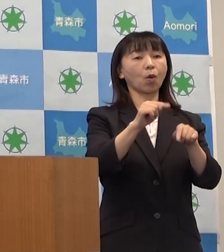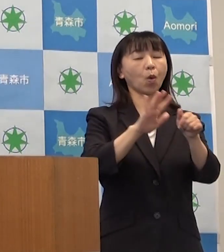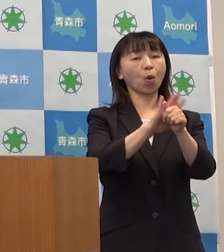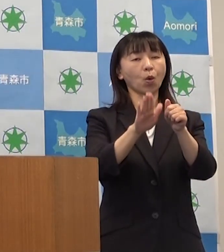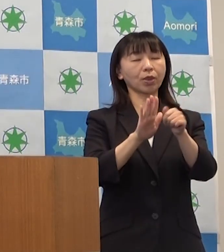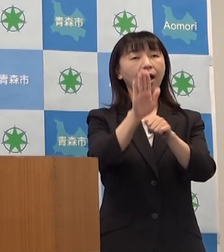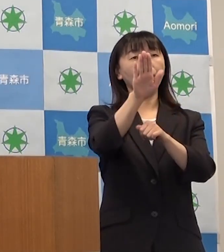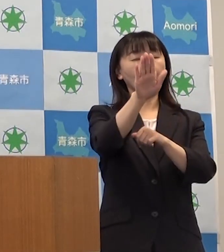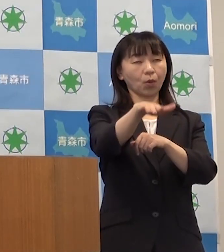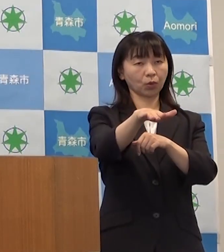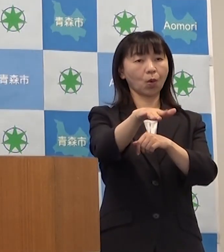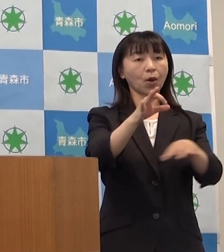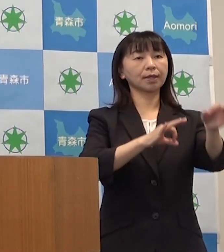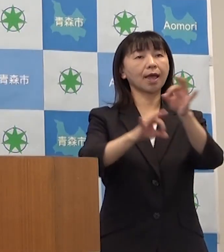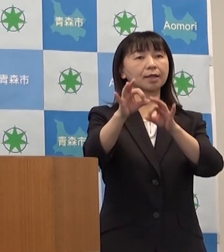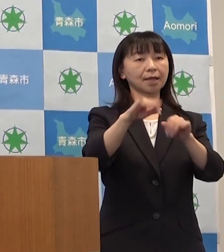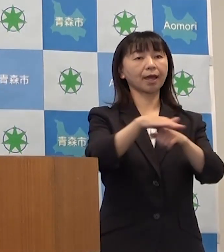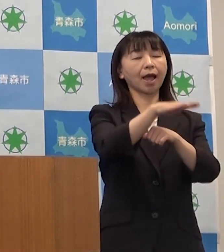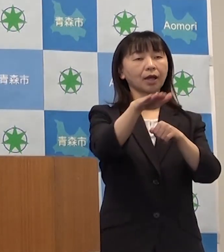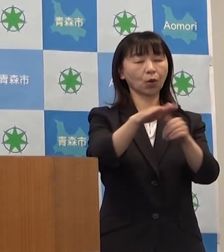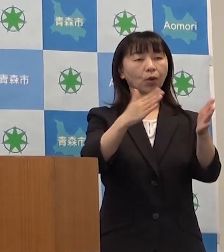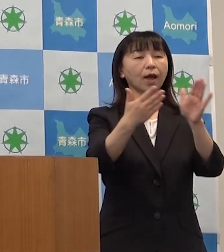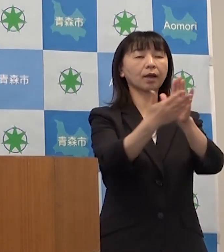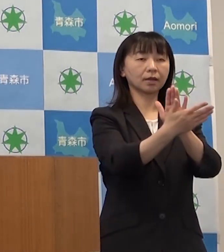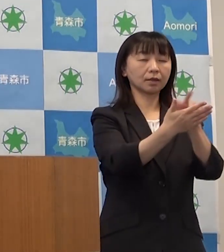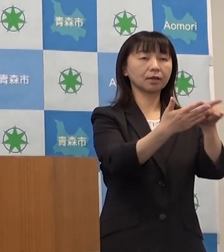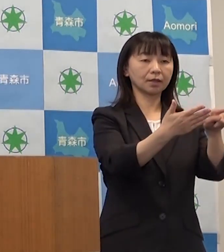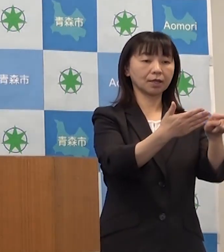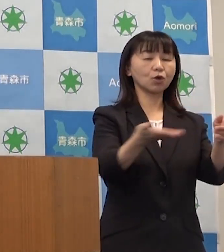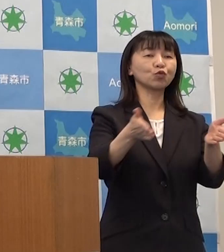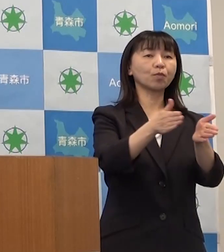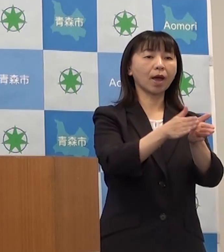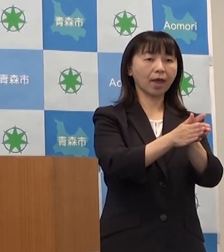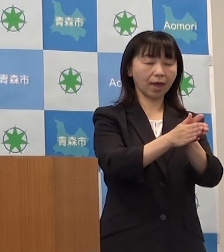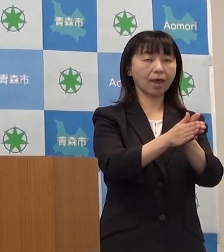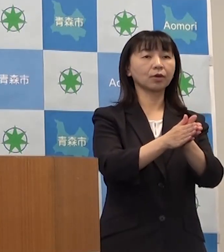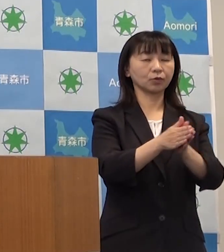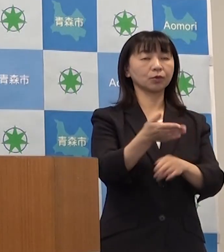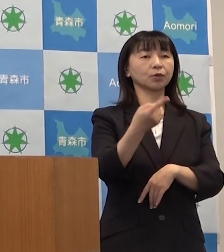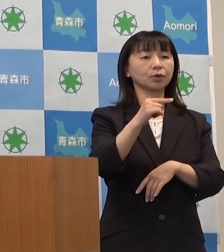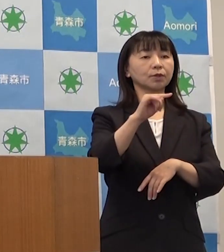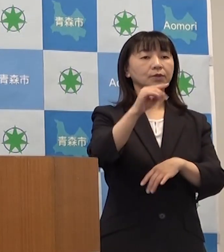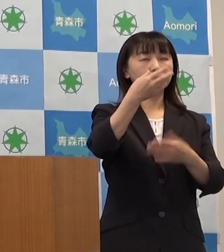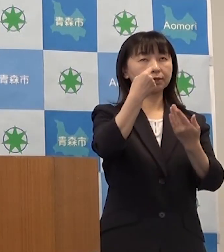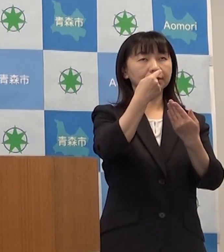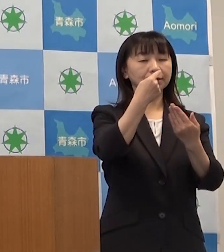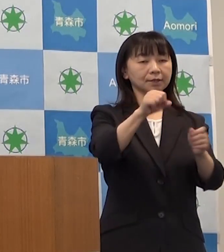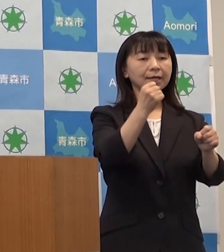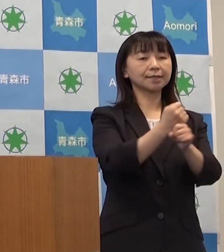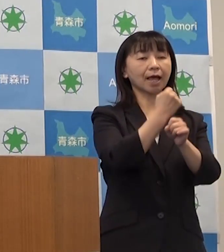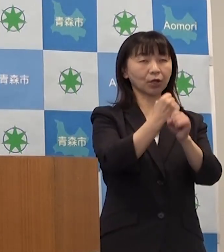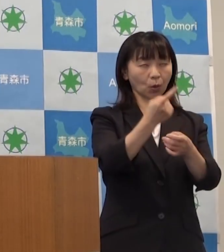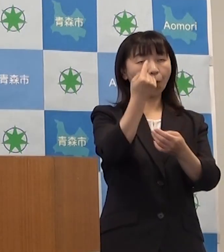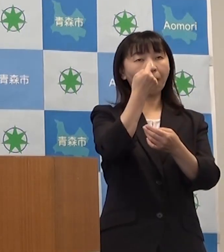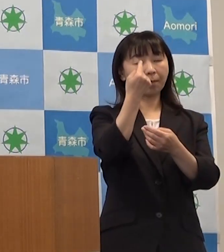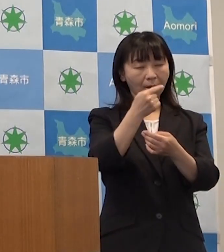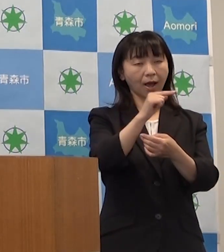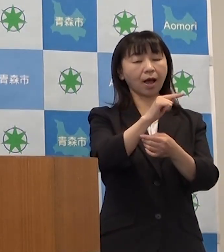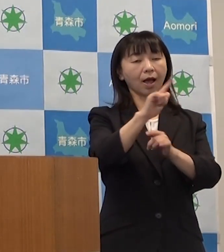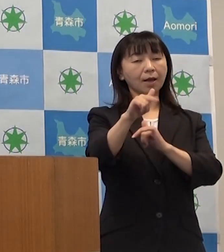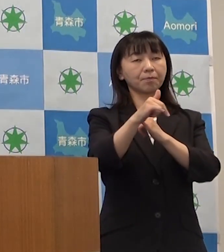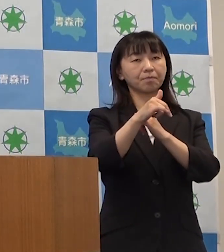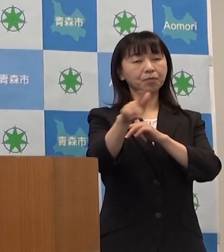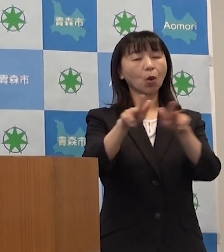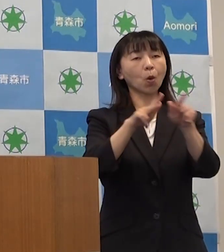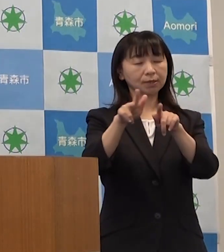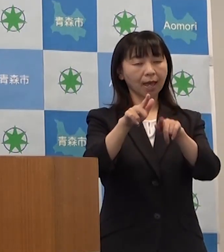の社会経済環境の変化を踏まえ産学金間の競争による今後の新しい産業振